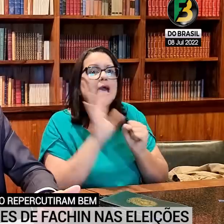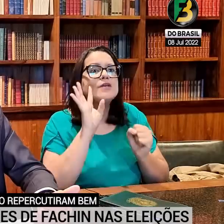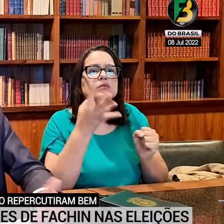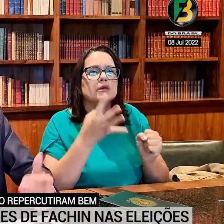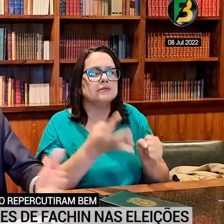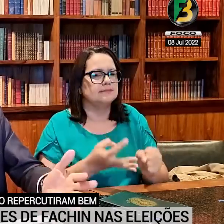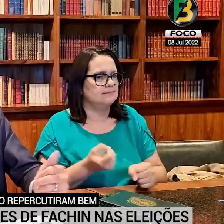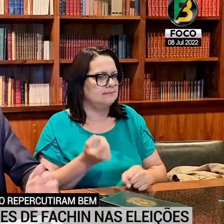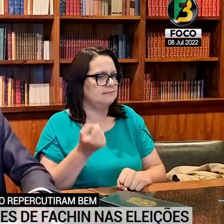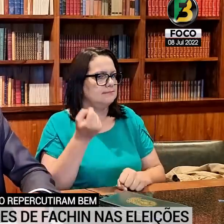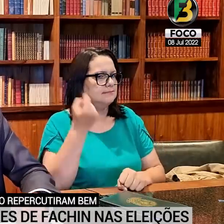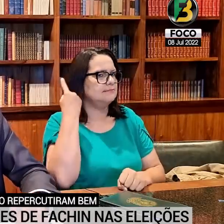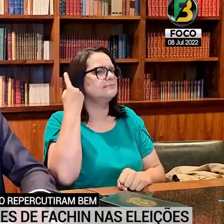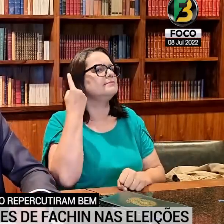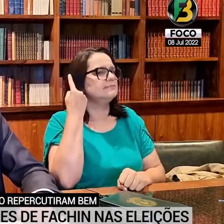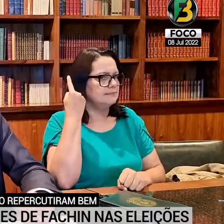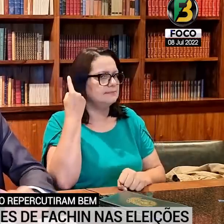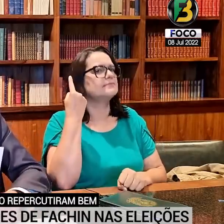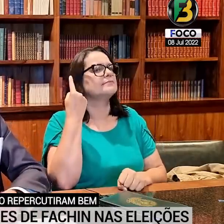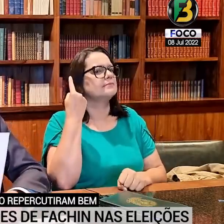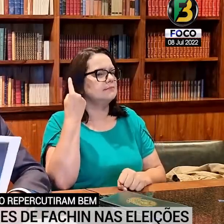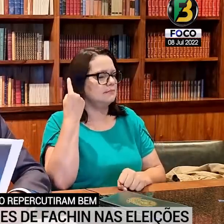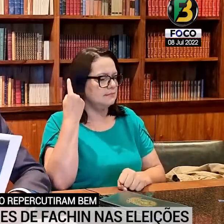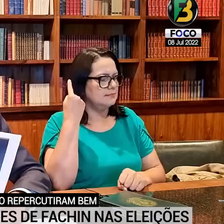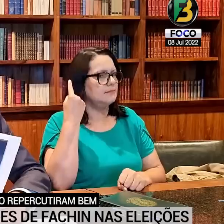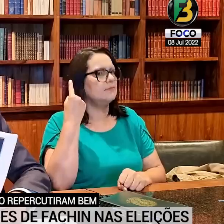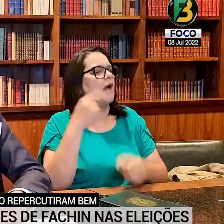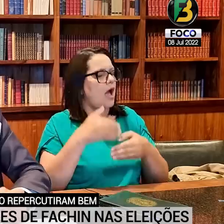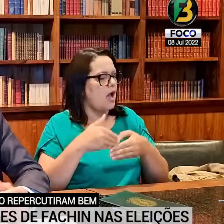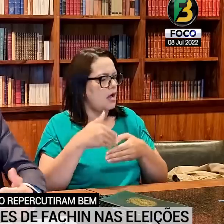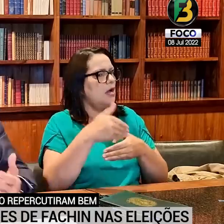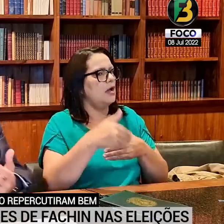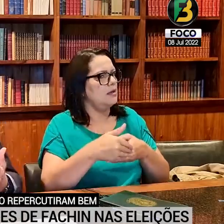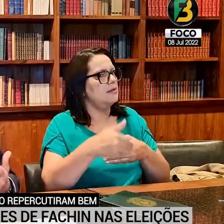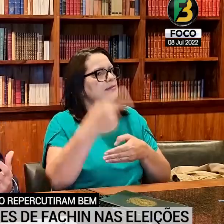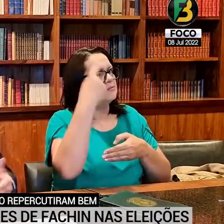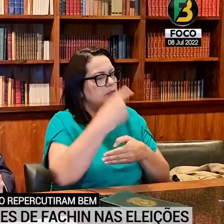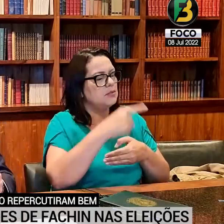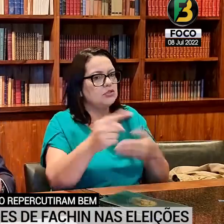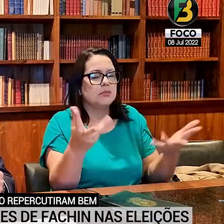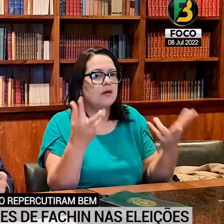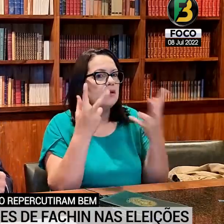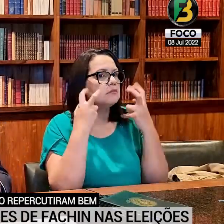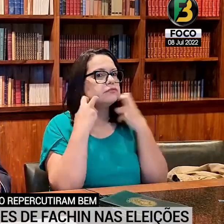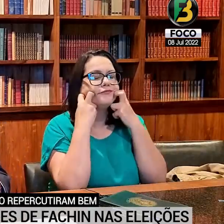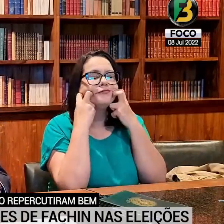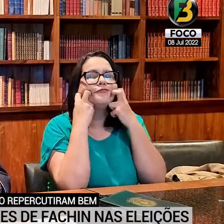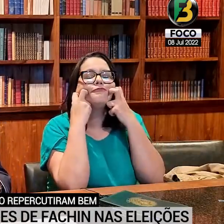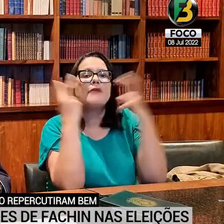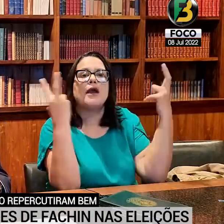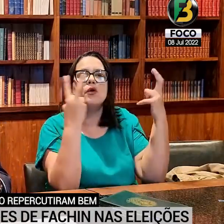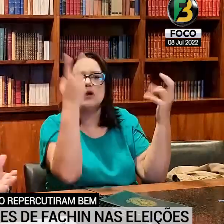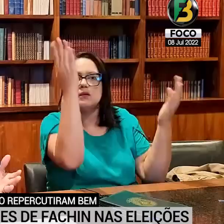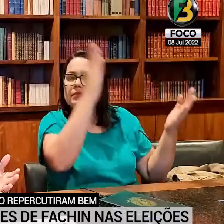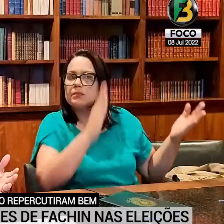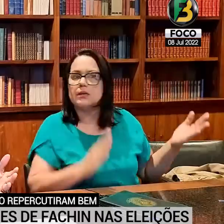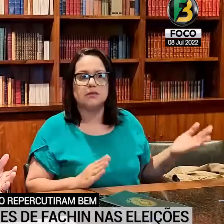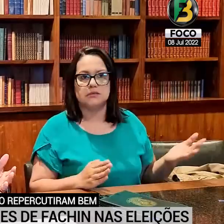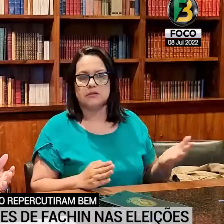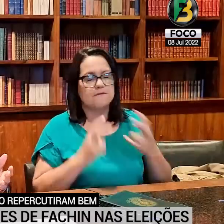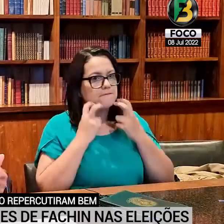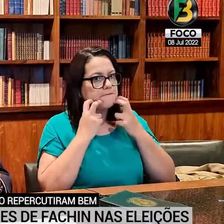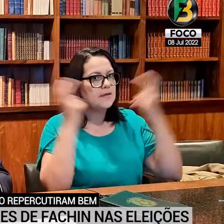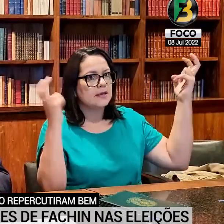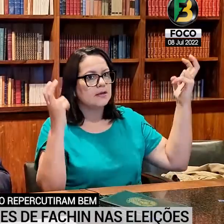em uma semana você vai desvendar esse esse mistério mas se aqui é uma vergonha para o Brasil a série